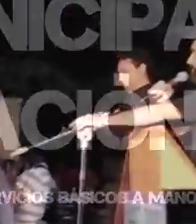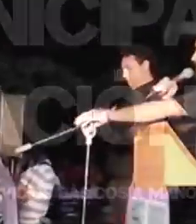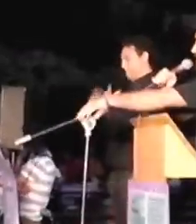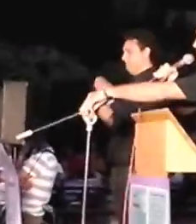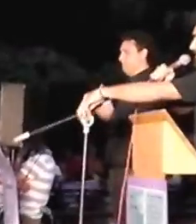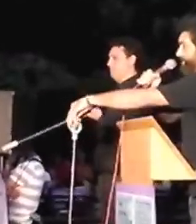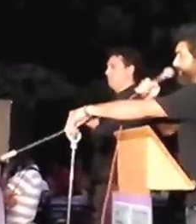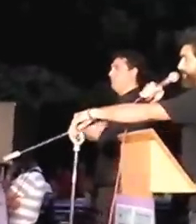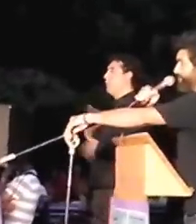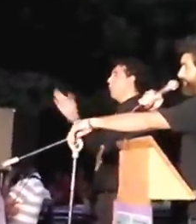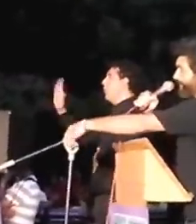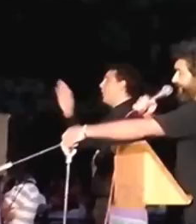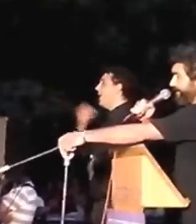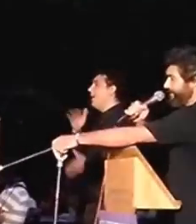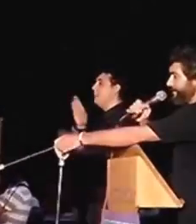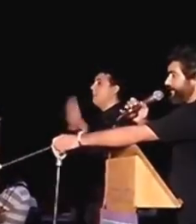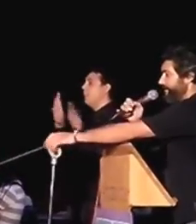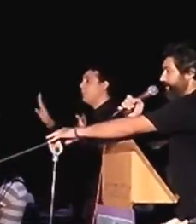Hola vecinas, vecinas.